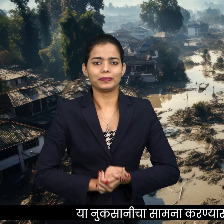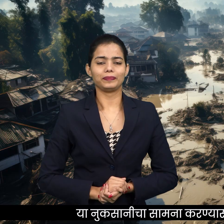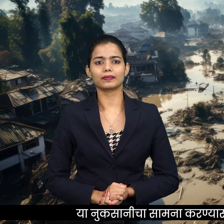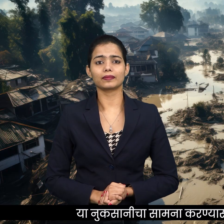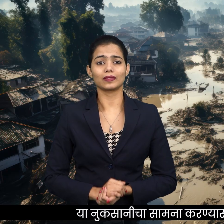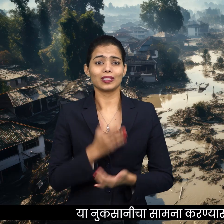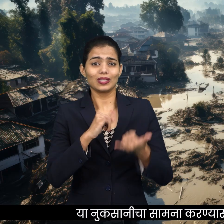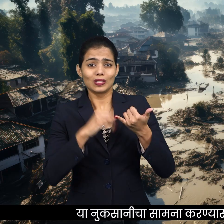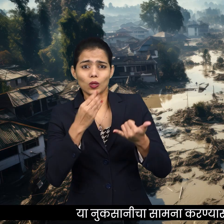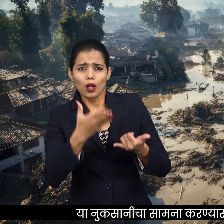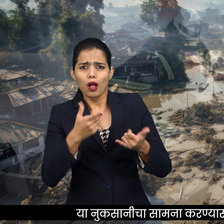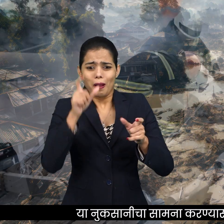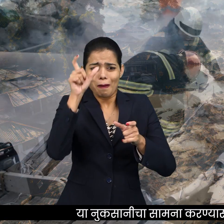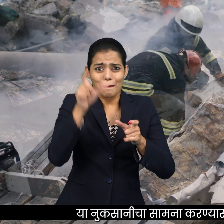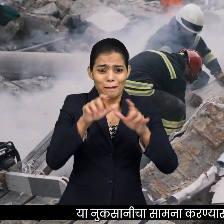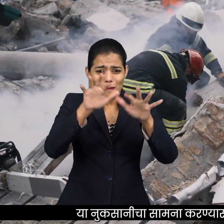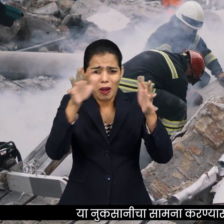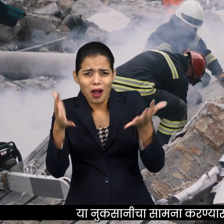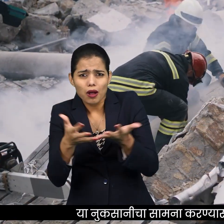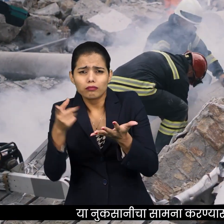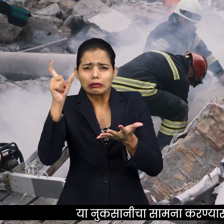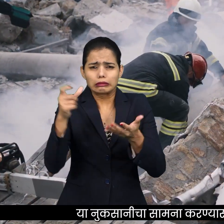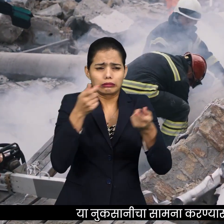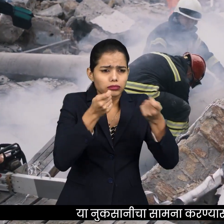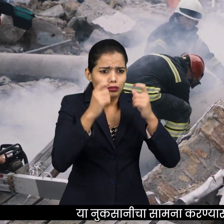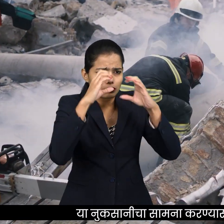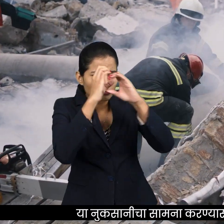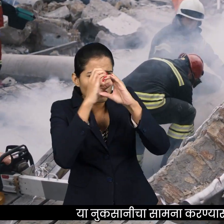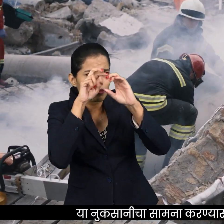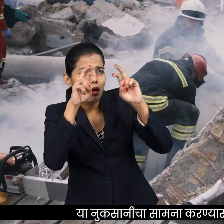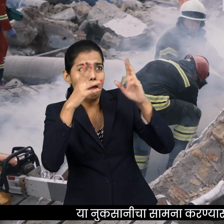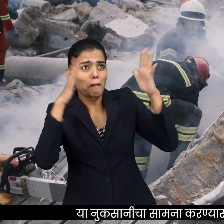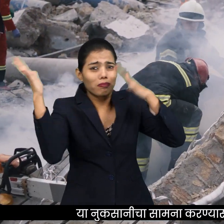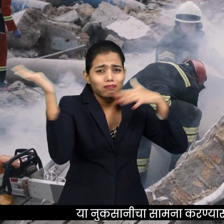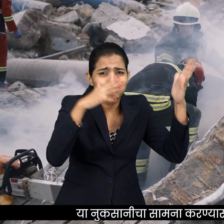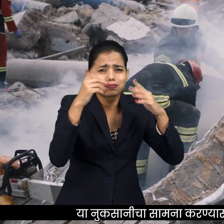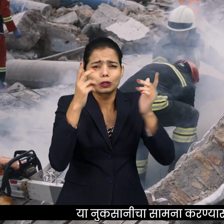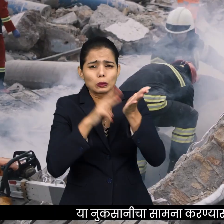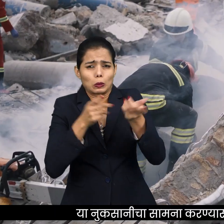या नुकसानीचा सामना करण्यासाठी आपण काय करू शकतो?